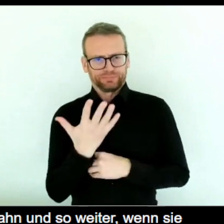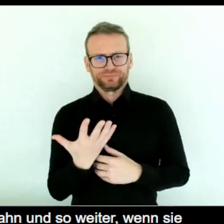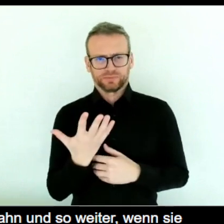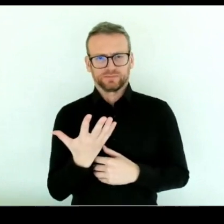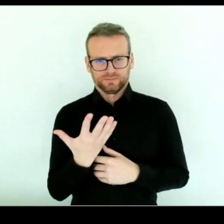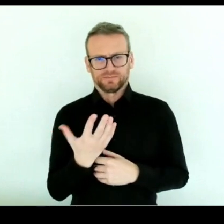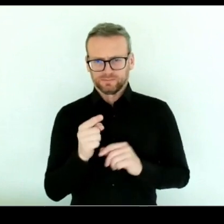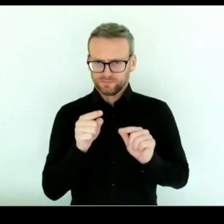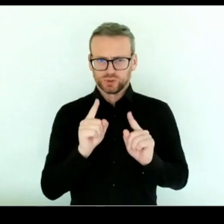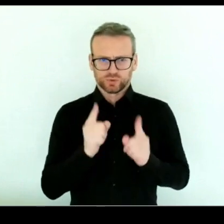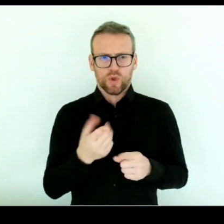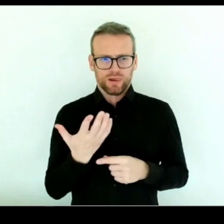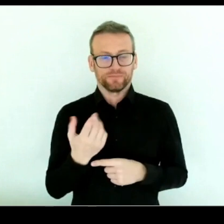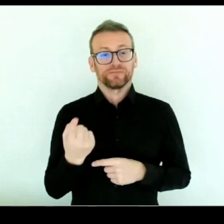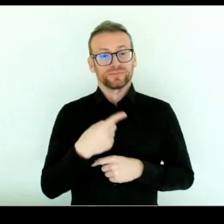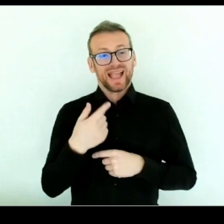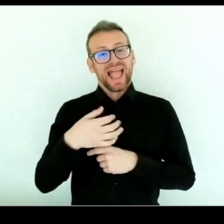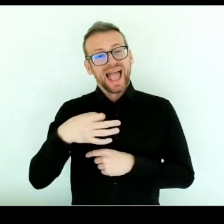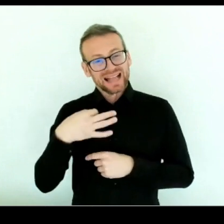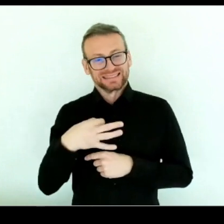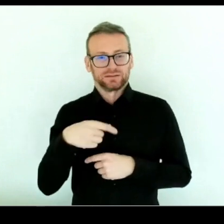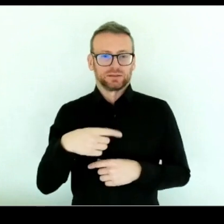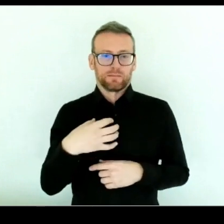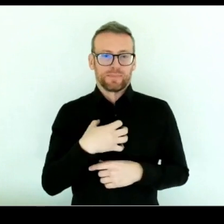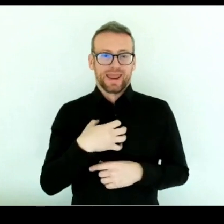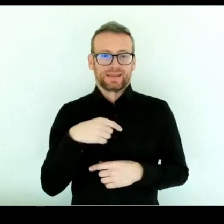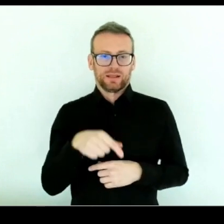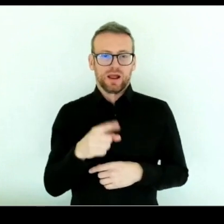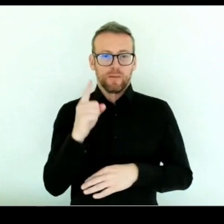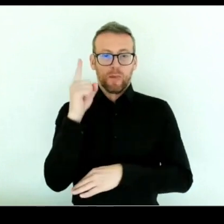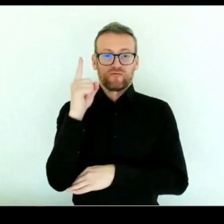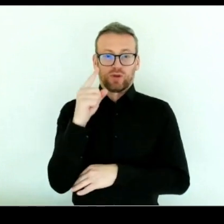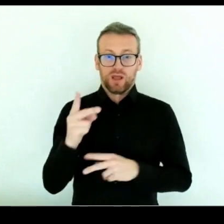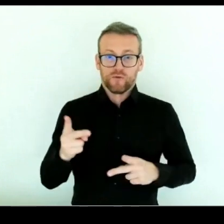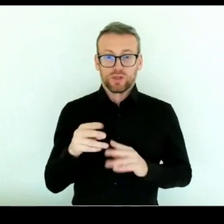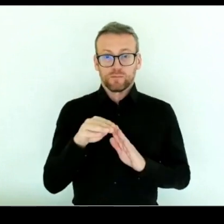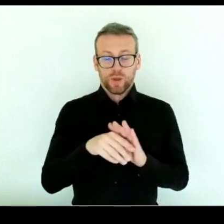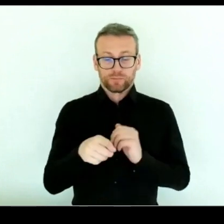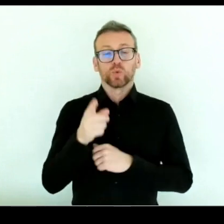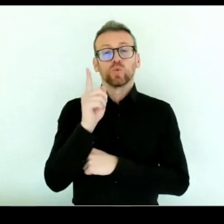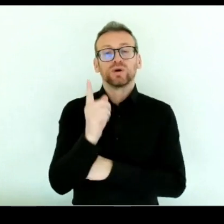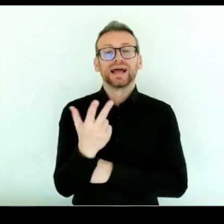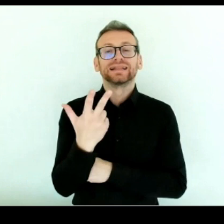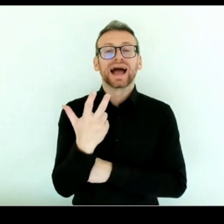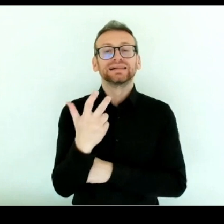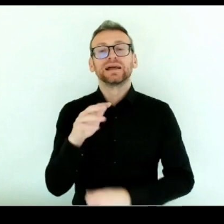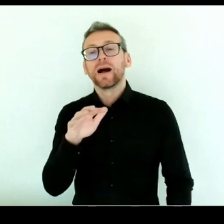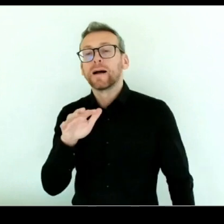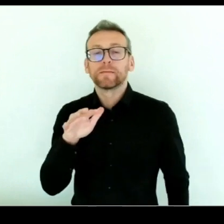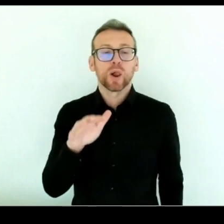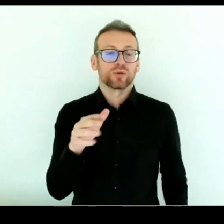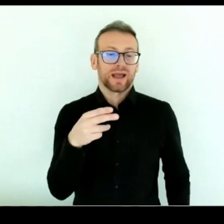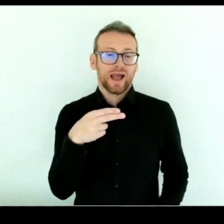man mit rund 90 Prozent. Und dort können dann die Mobilfunkanbieter draufgehen, um weiße Flecken